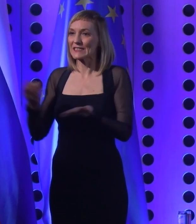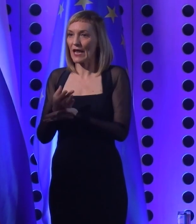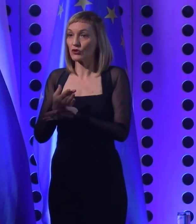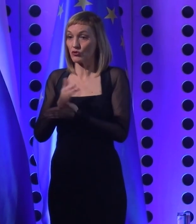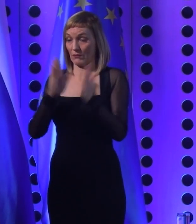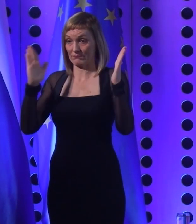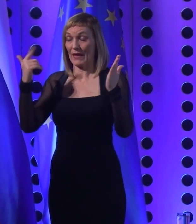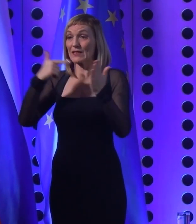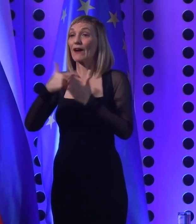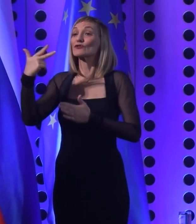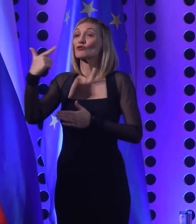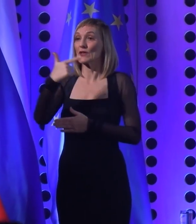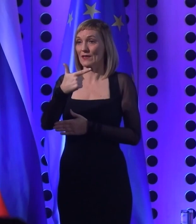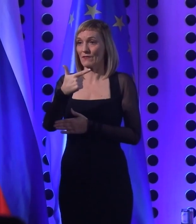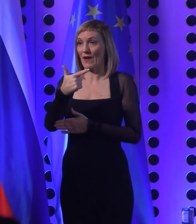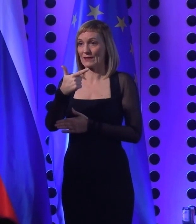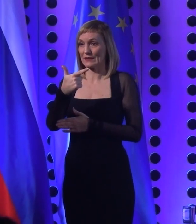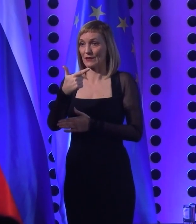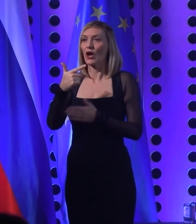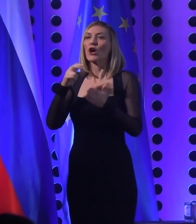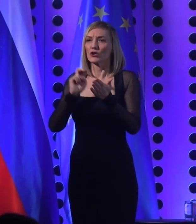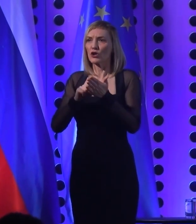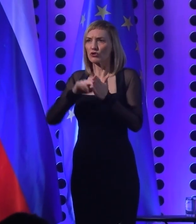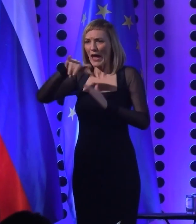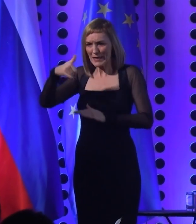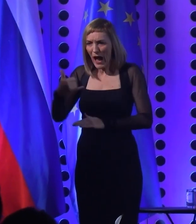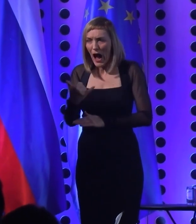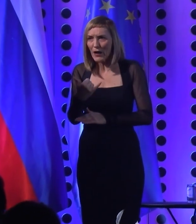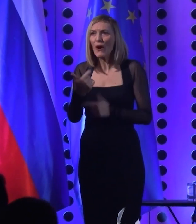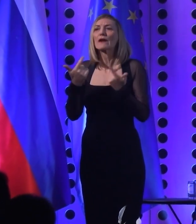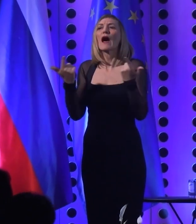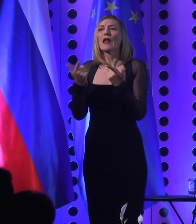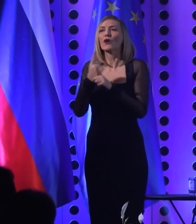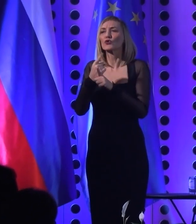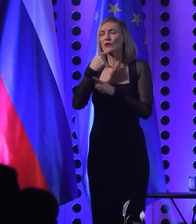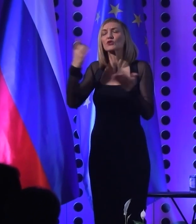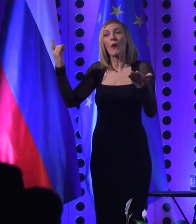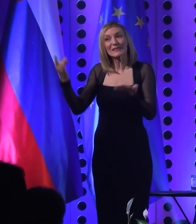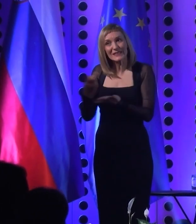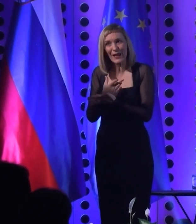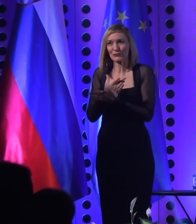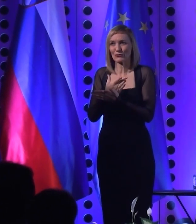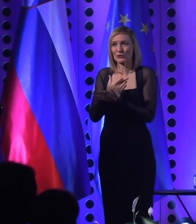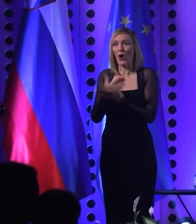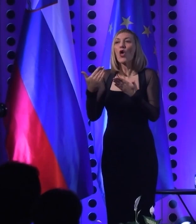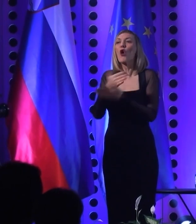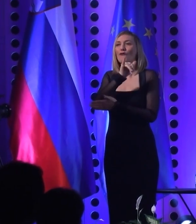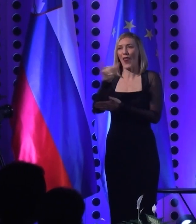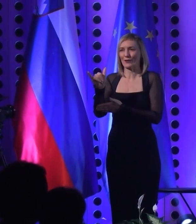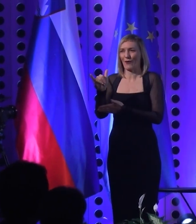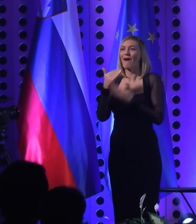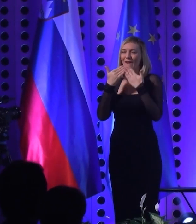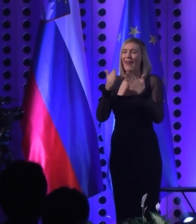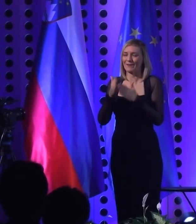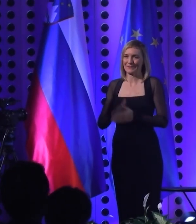v tem letu 2023, velja, da še ves januar lahko zaželimo tudi srečno v tem novem letu. Hvala